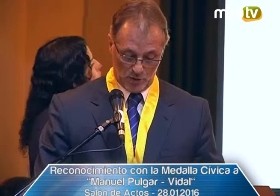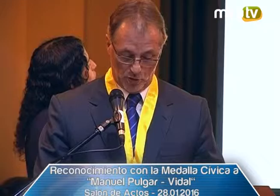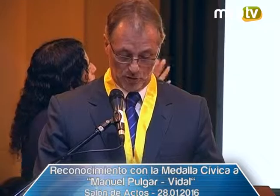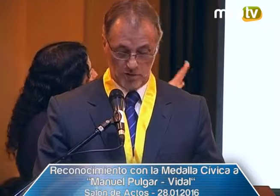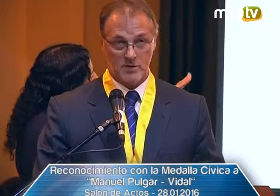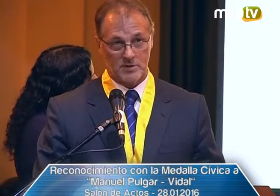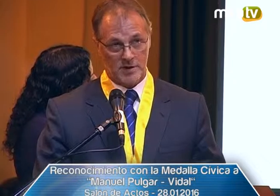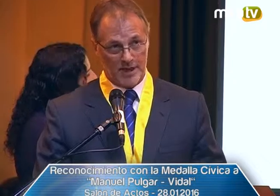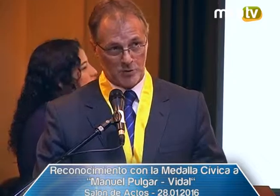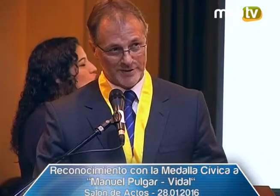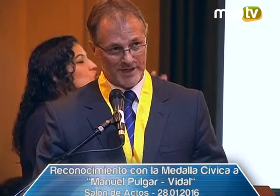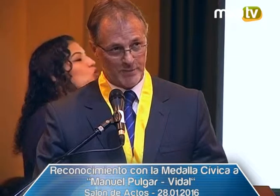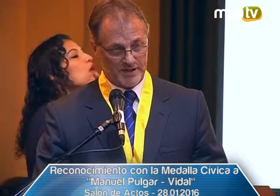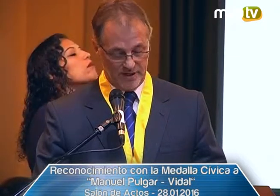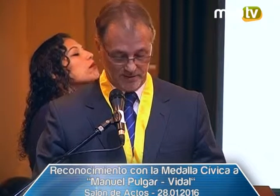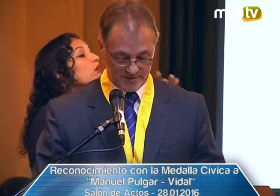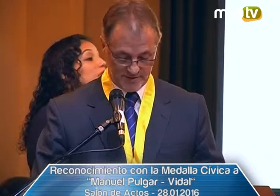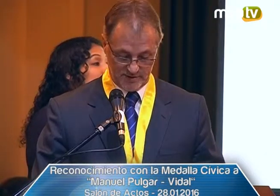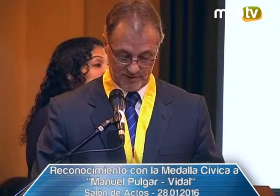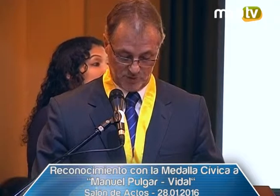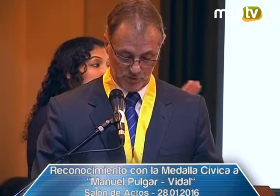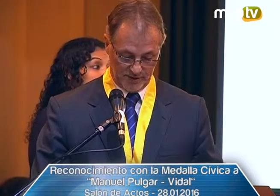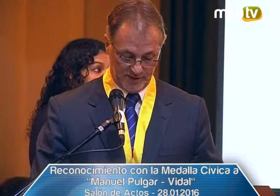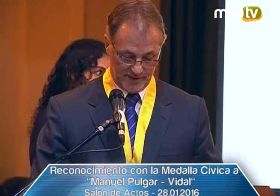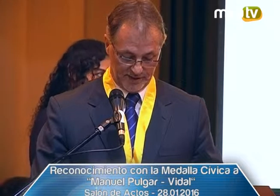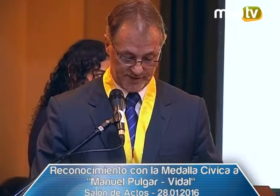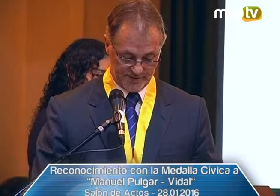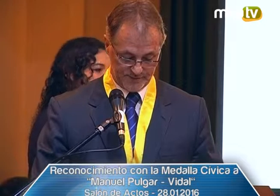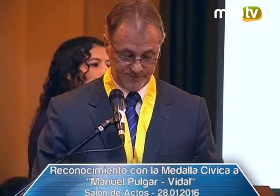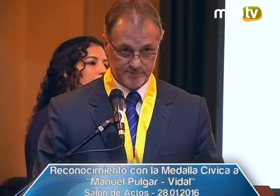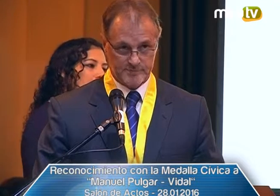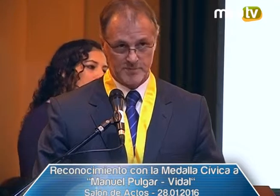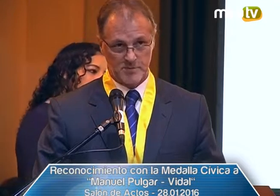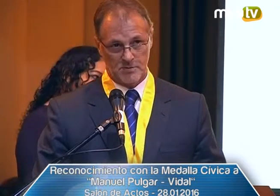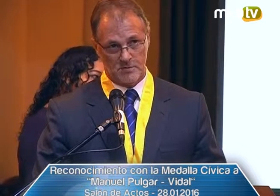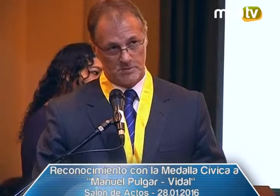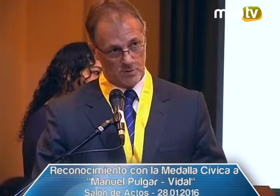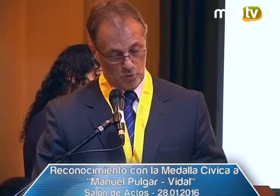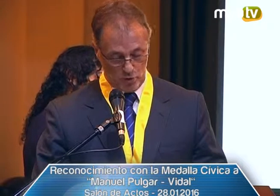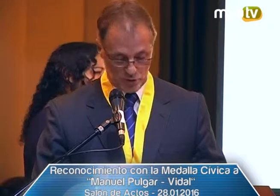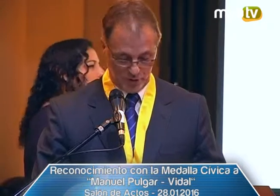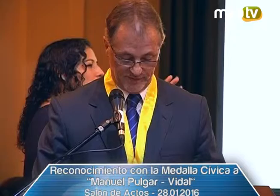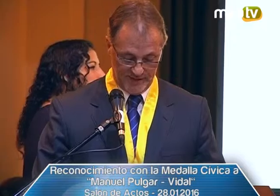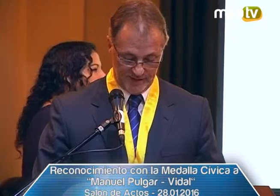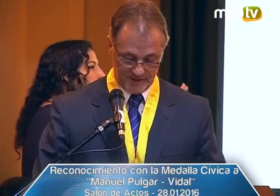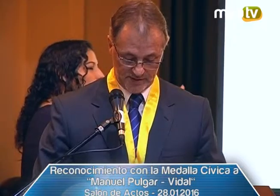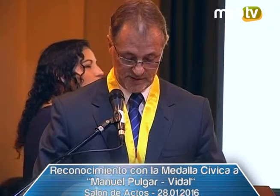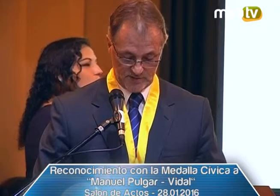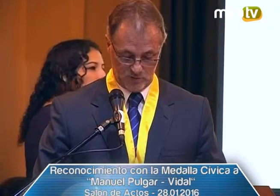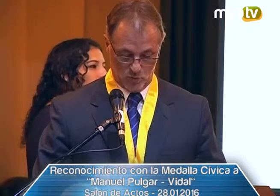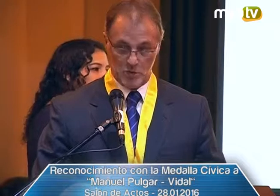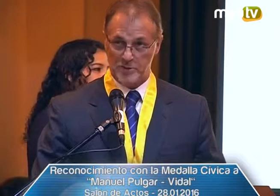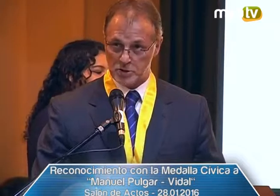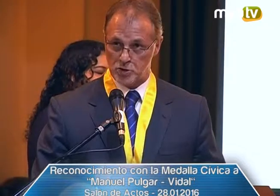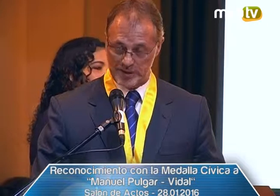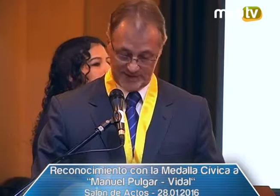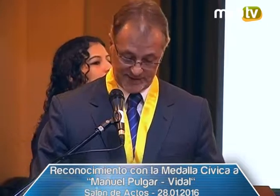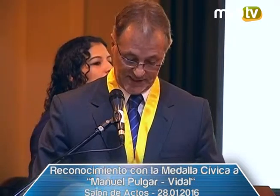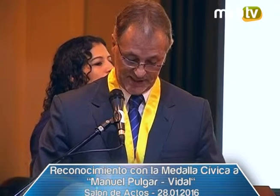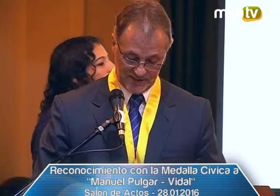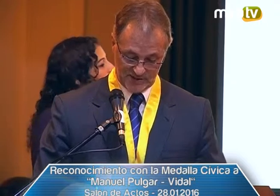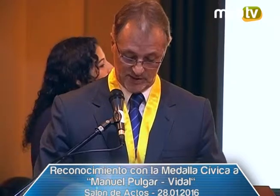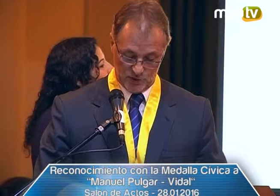dar lo mejor en nuestras respectivas responsabilidades. Uno de estos referentes, una